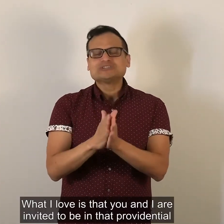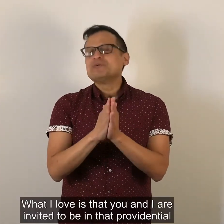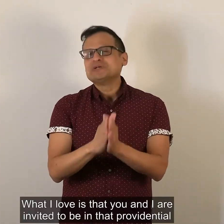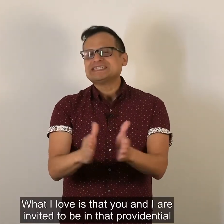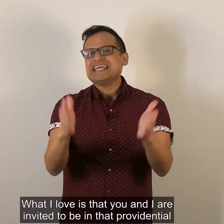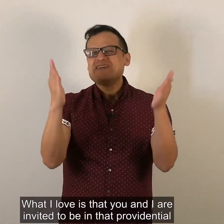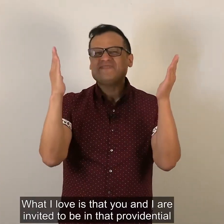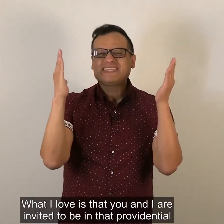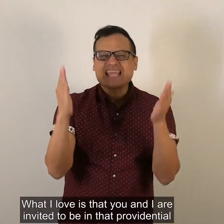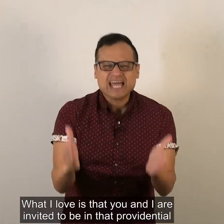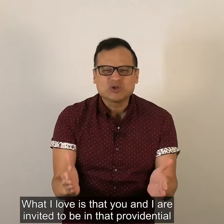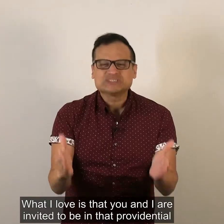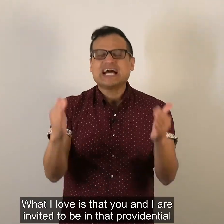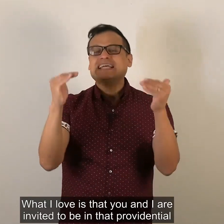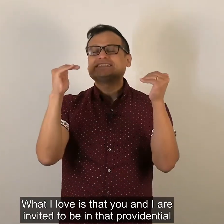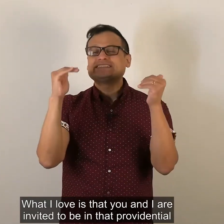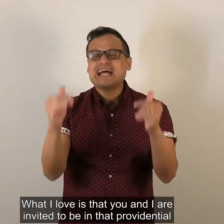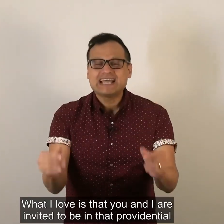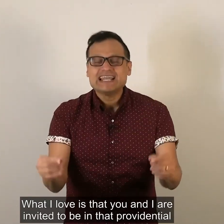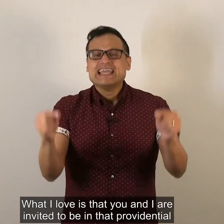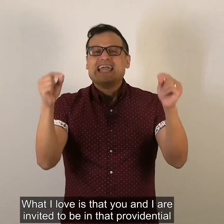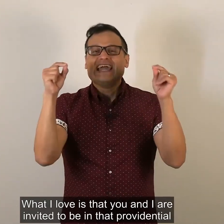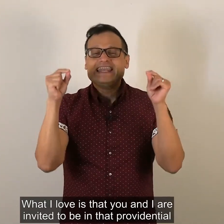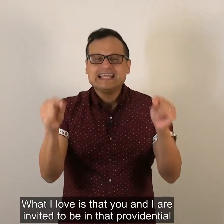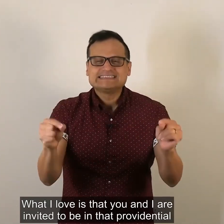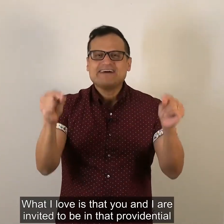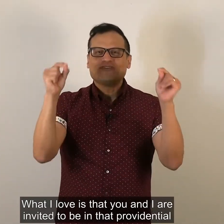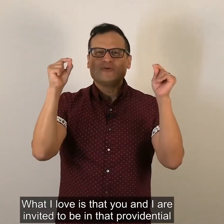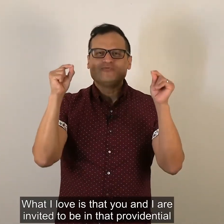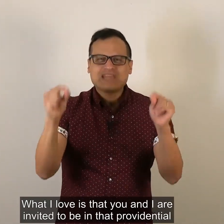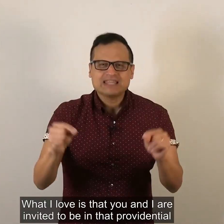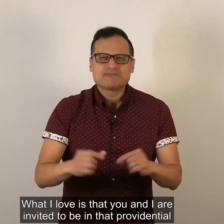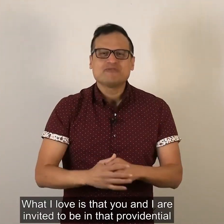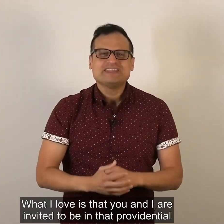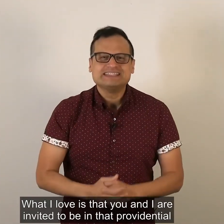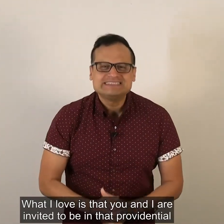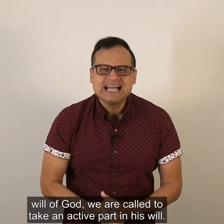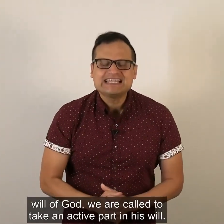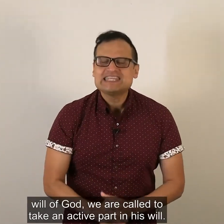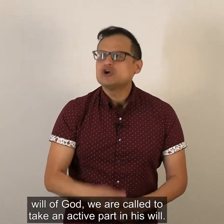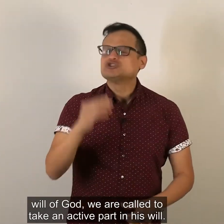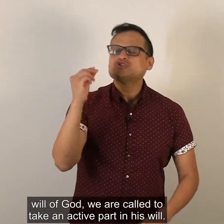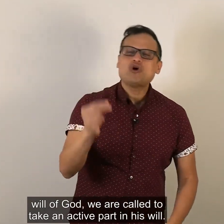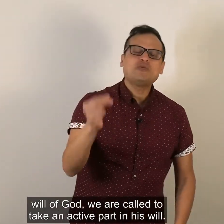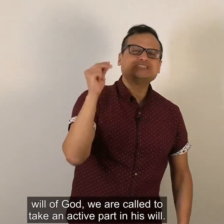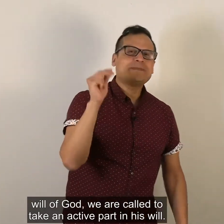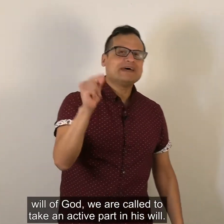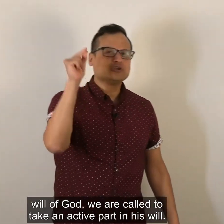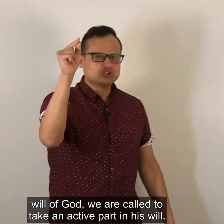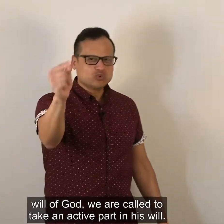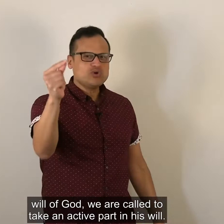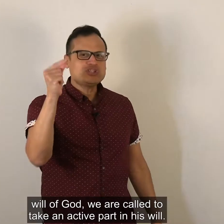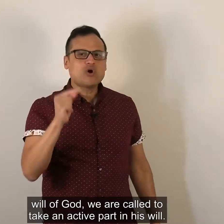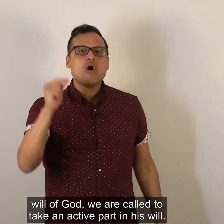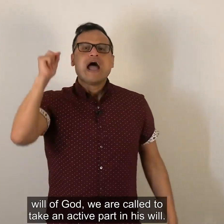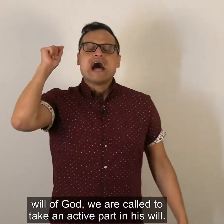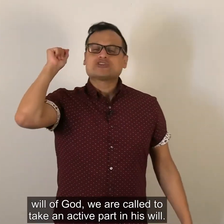somos invitados a estar en esa voluntad providencial de Dios. Somos llamados tú y yo a